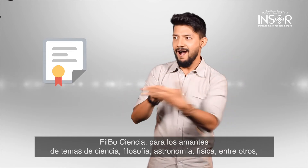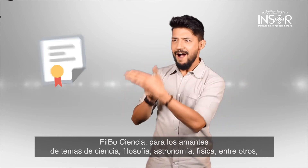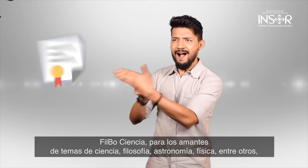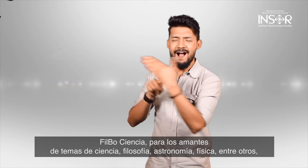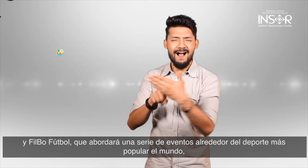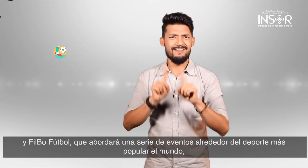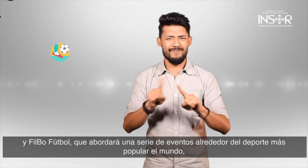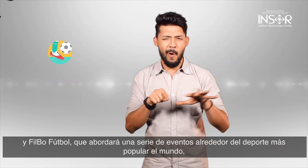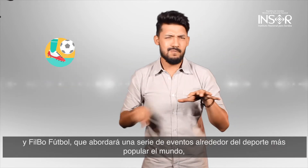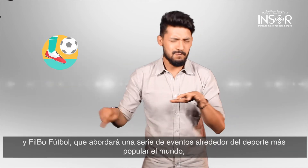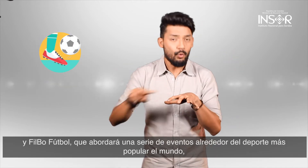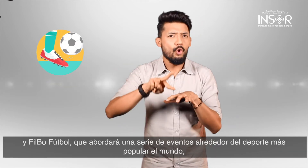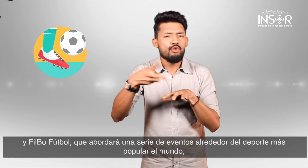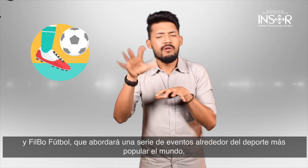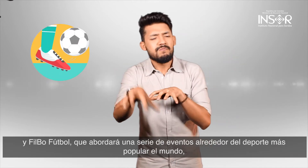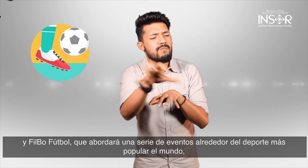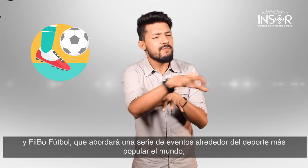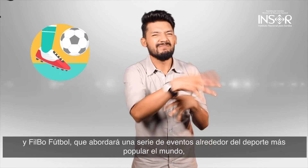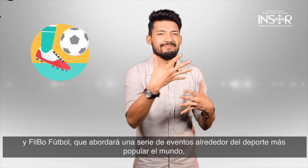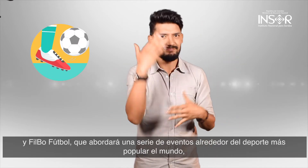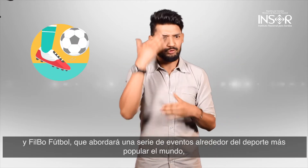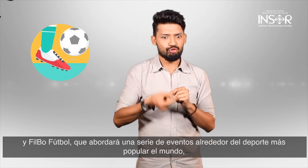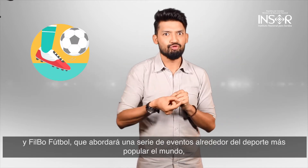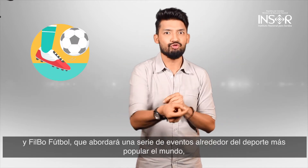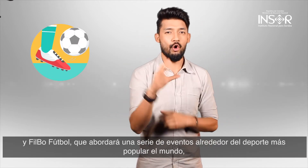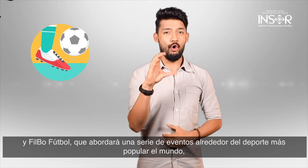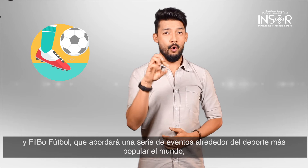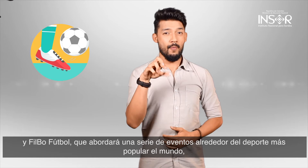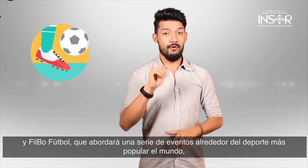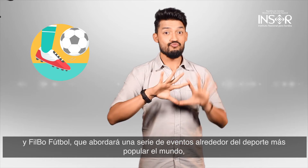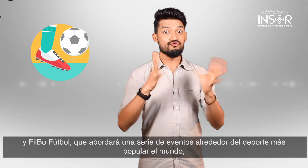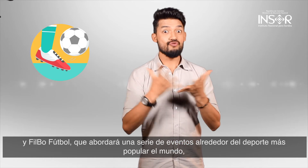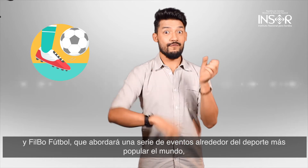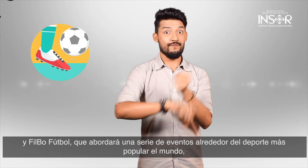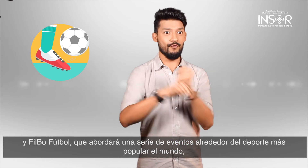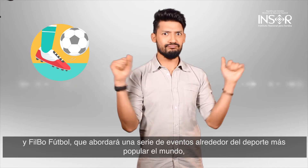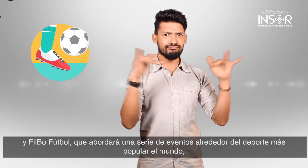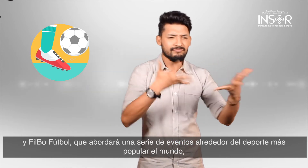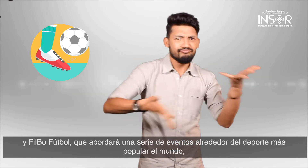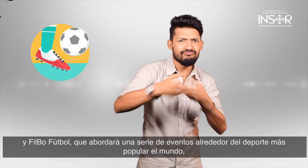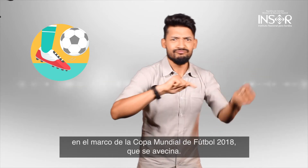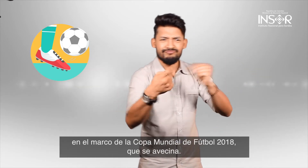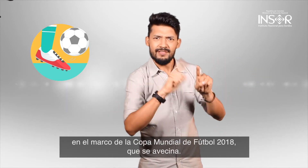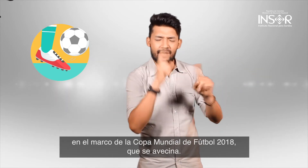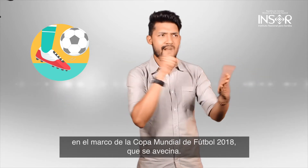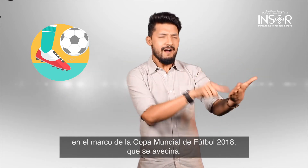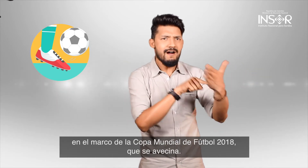y Filbo Fútbol que abordará una serie de eventos alrededor del deporte más popular del mundo en el marco de la